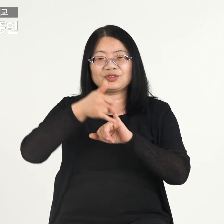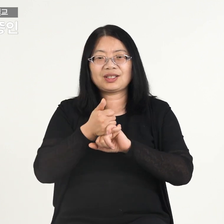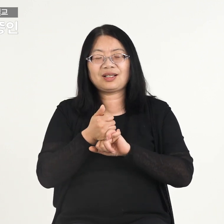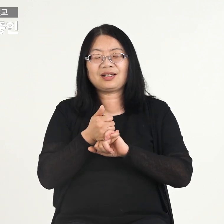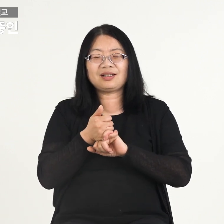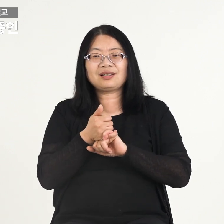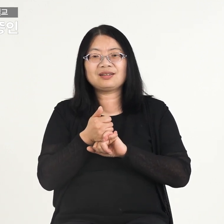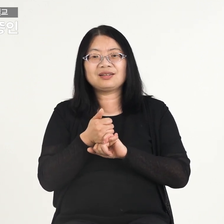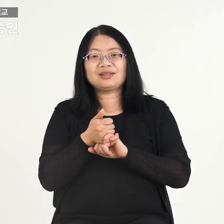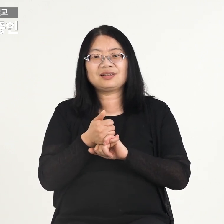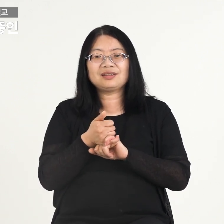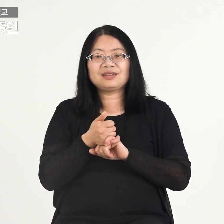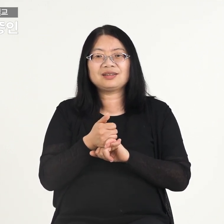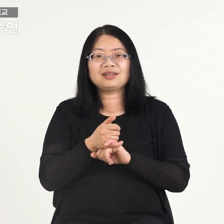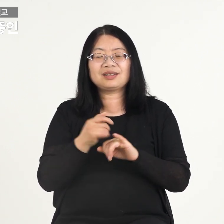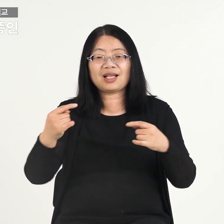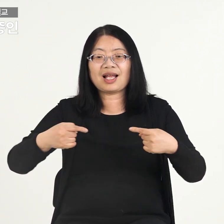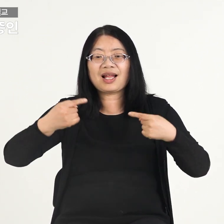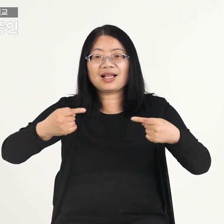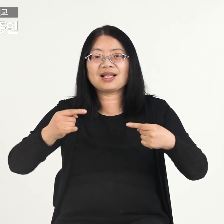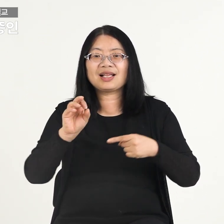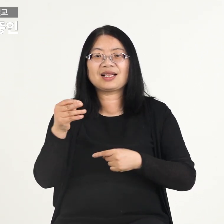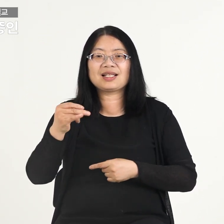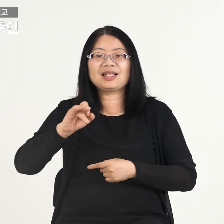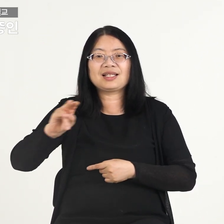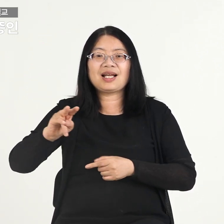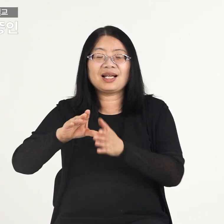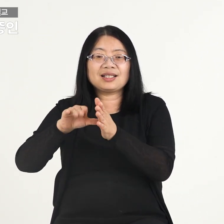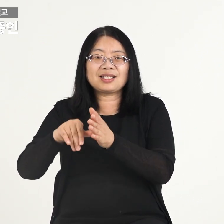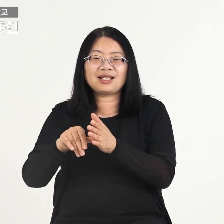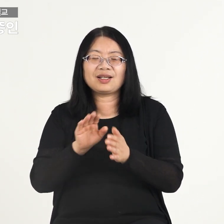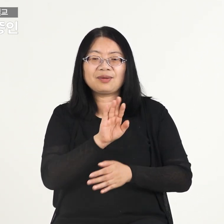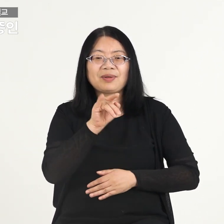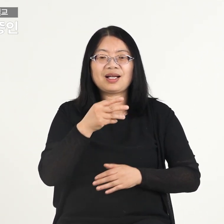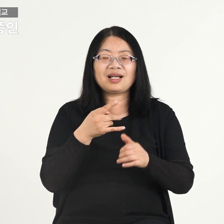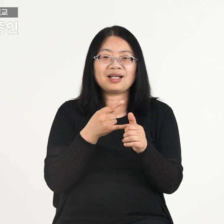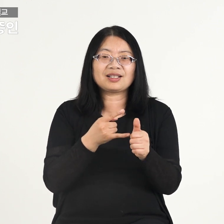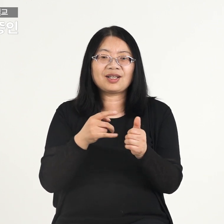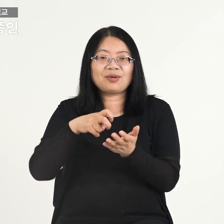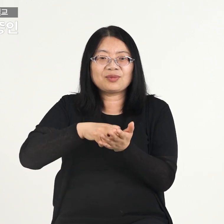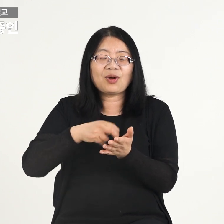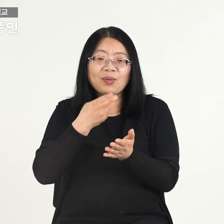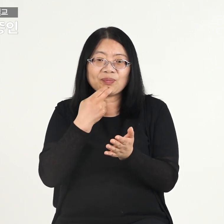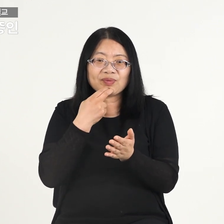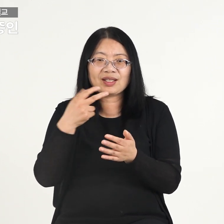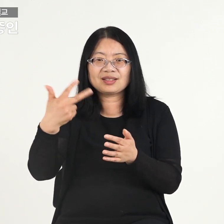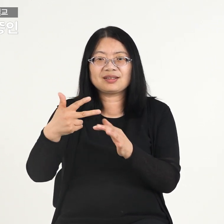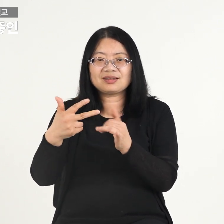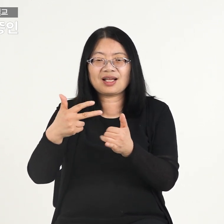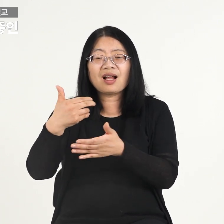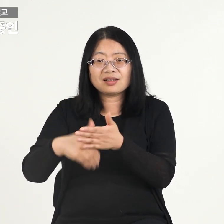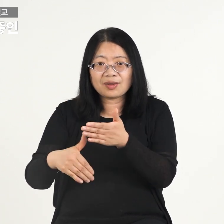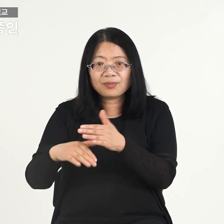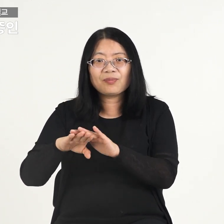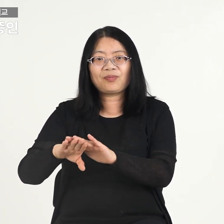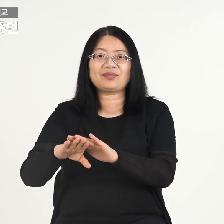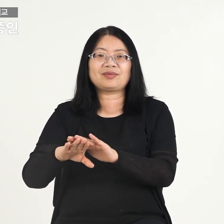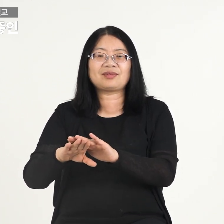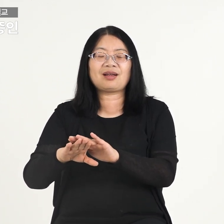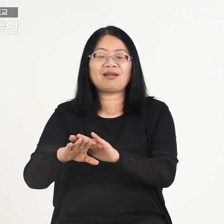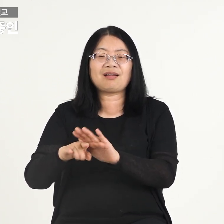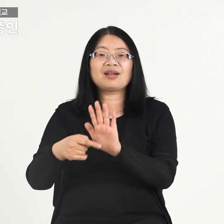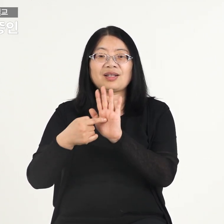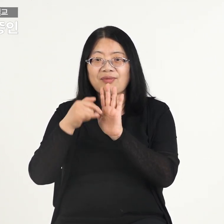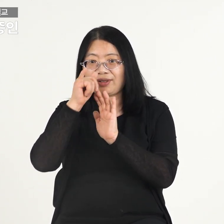구약에서는 엘리야 시대에 바알에게 무릎 꿇지 않은 7천 명을 남겨두었다라고 기록이